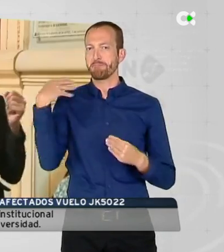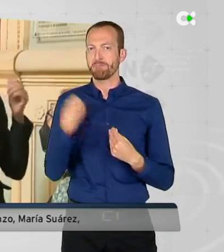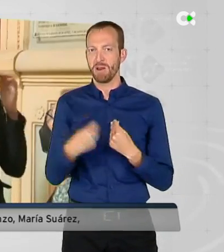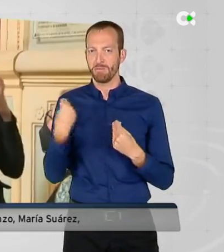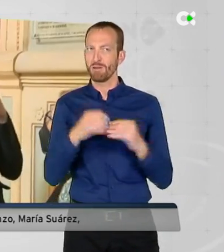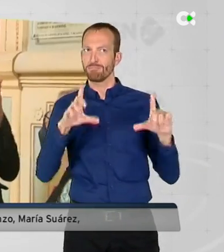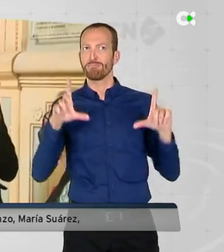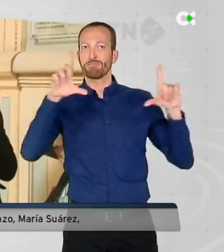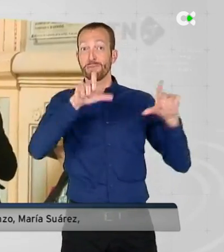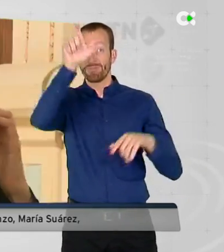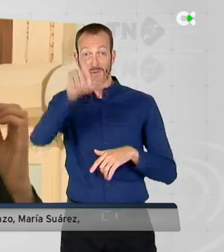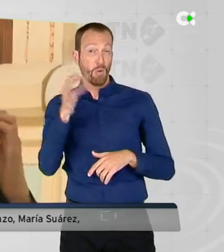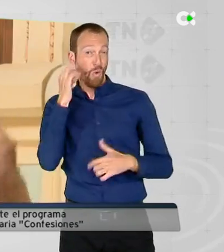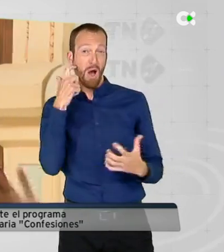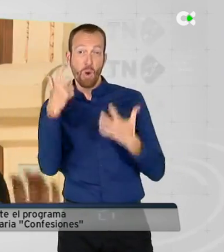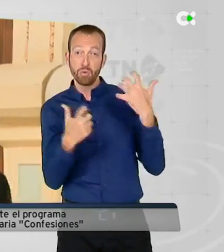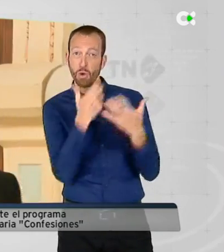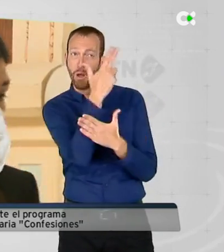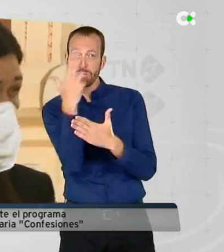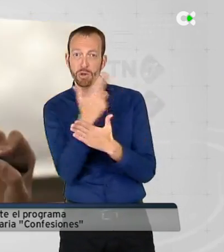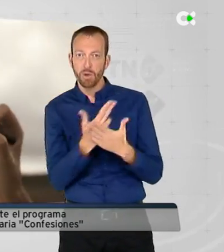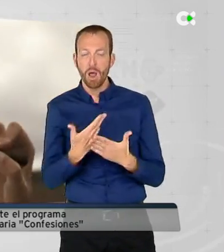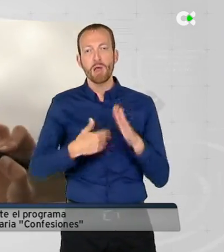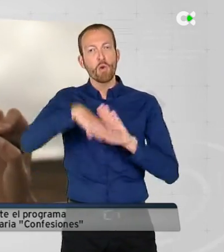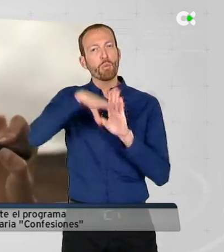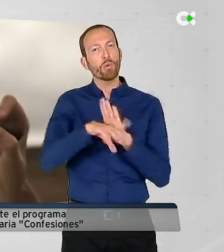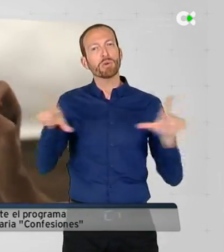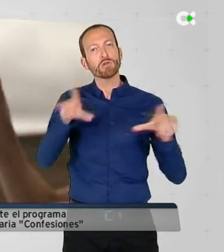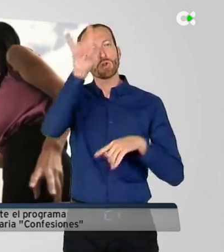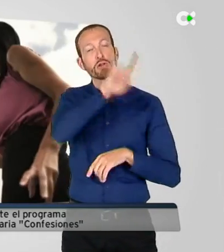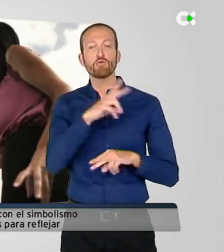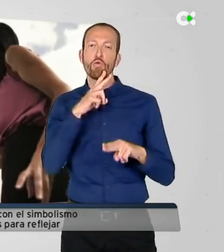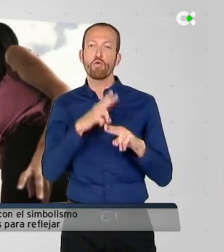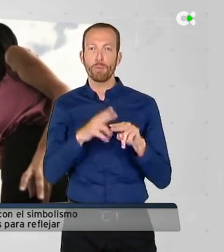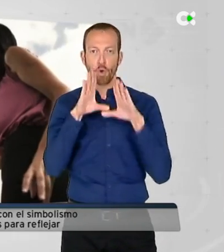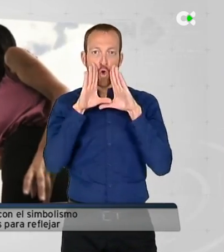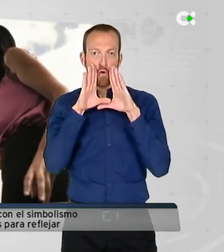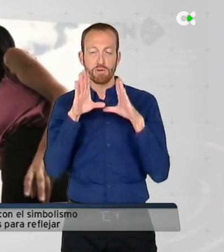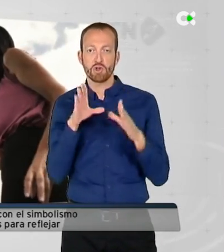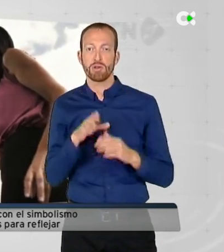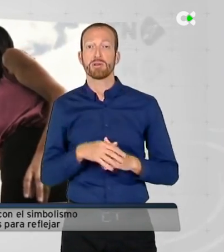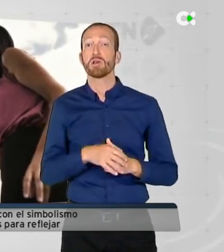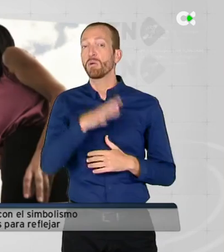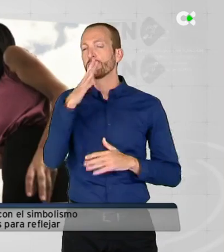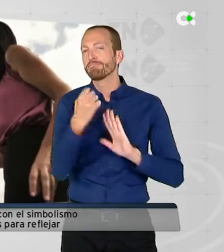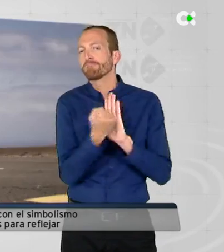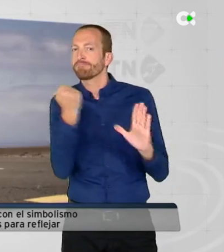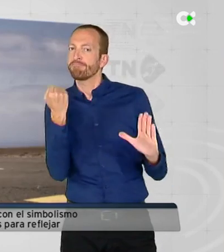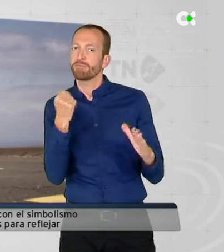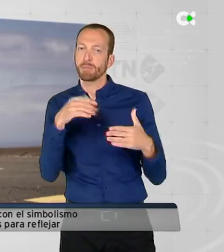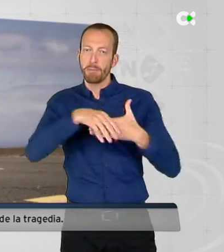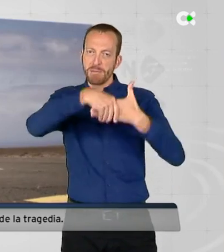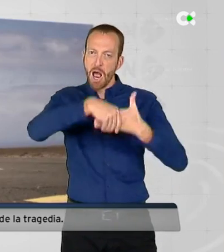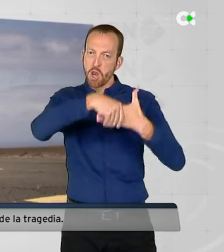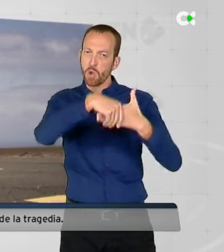La autora del lienzo, María Suárez, lo pintó durante el programa de televisión Canaria Confesiones y quiso hacerlo con el simbolismo de las manos para